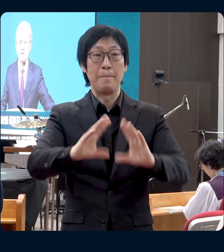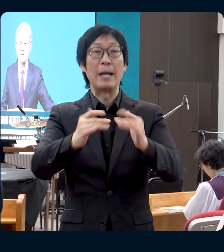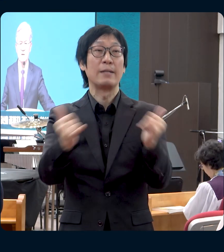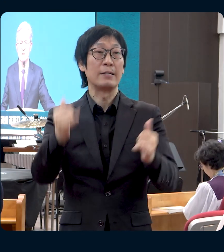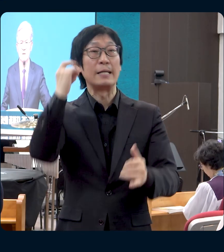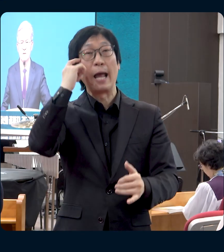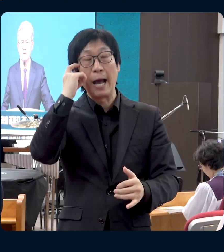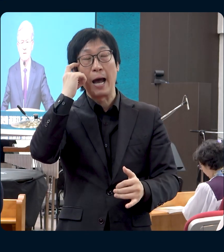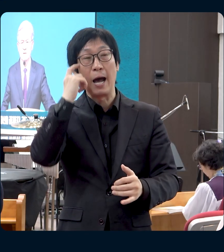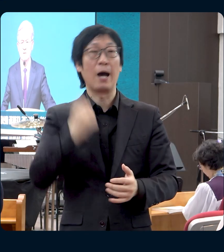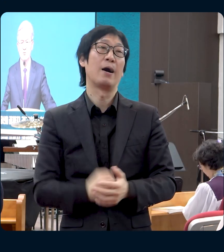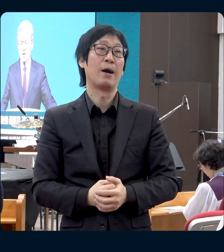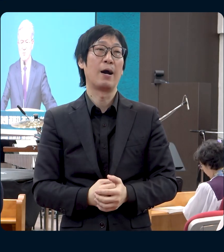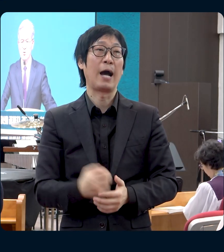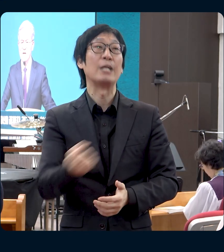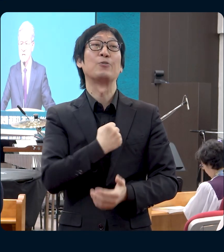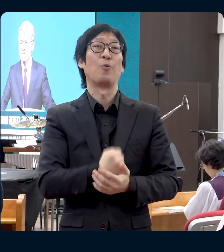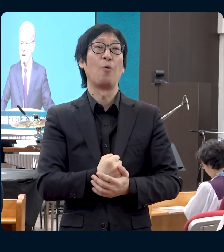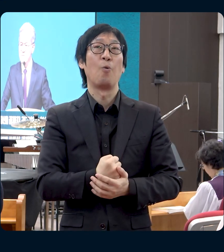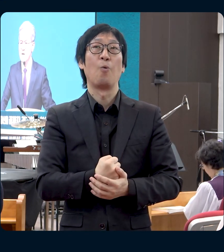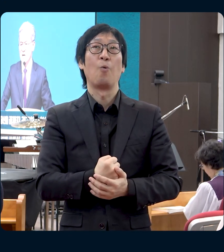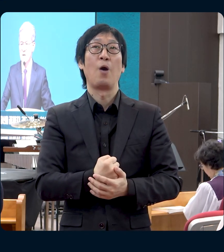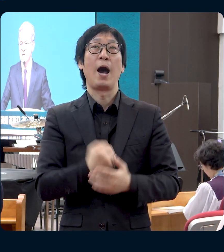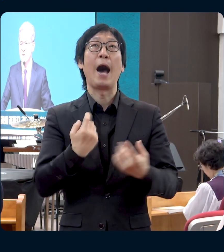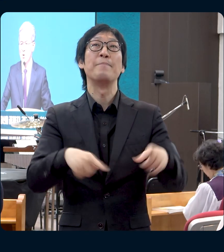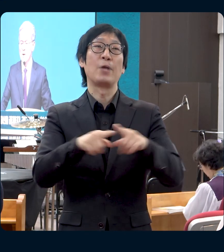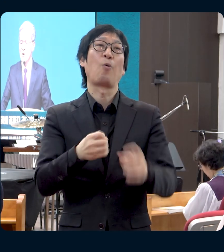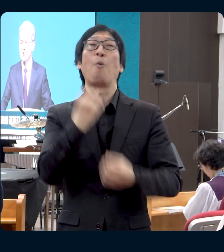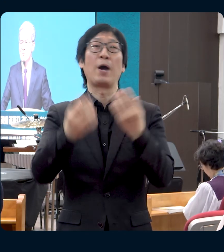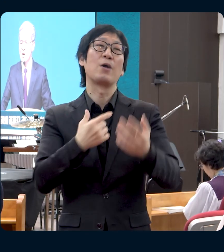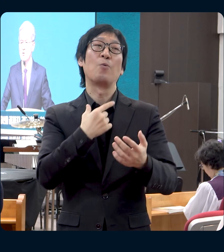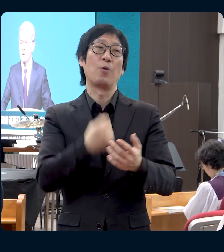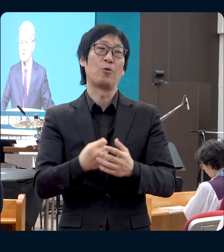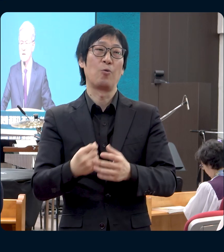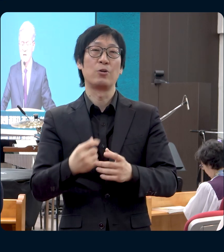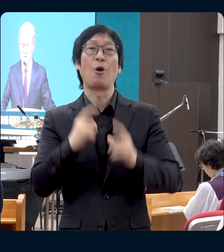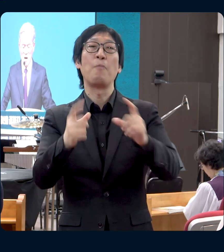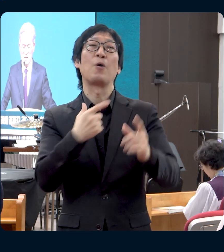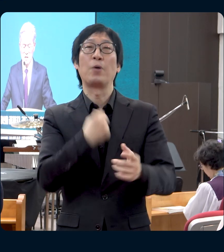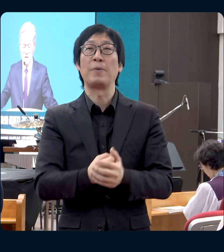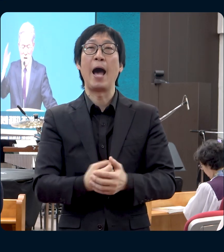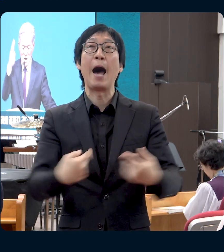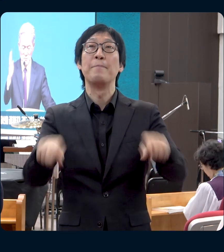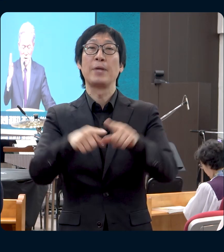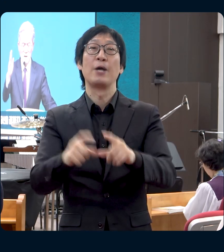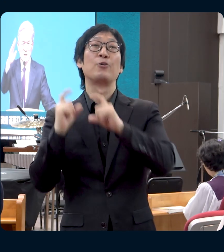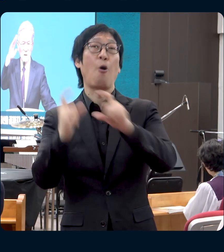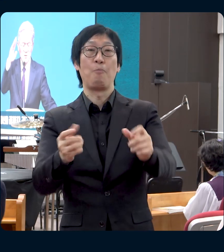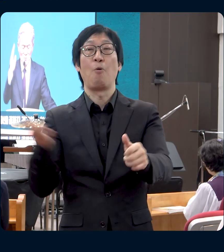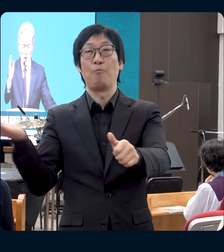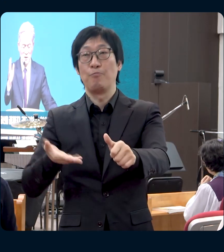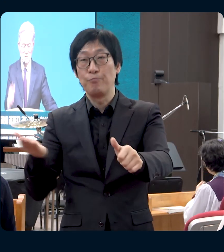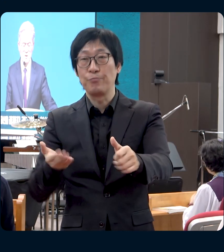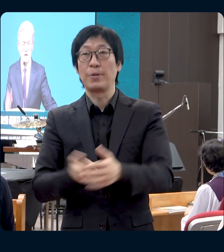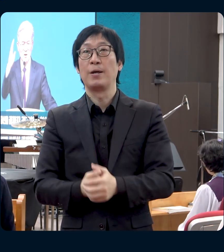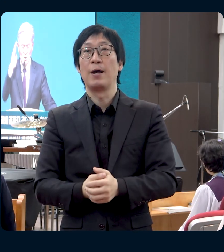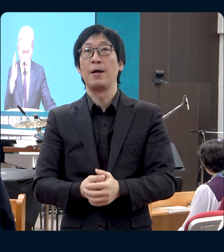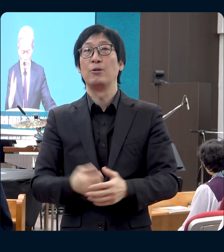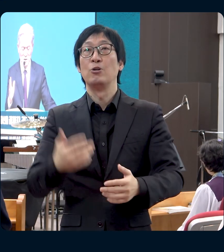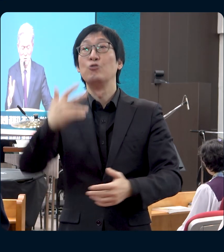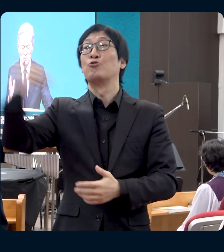생각하면서 우리의 입술로 다시 한번 함께 고백하고 선포하기 원합니다. 다 같이 함께